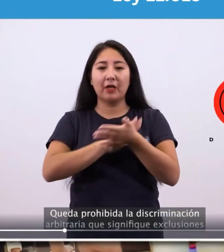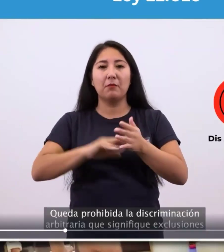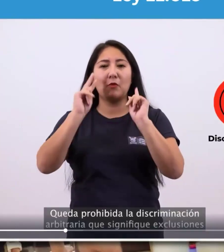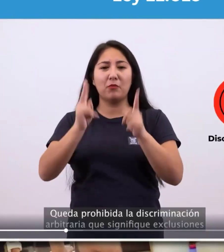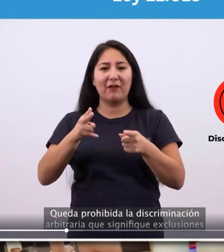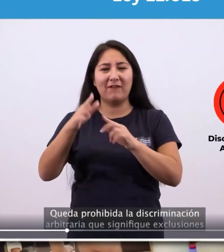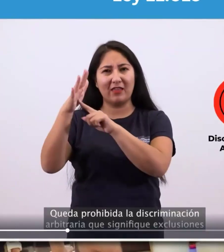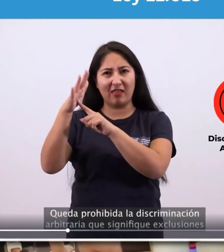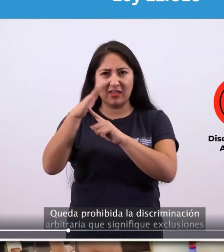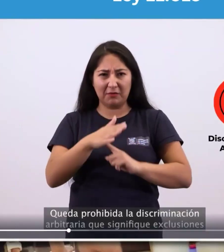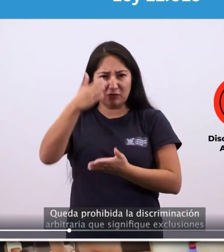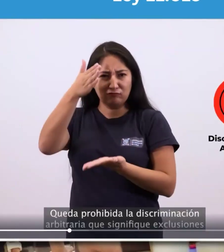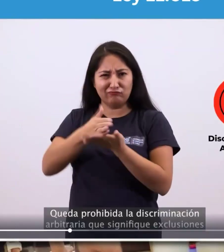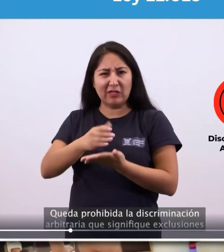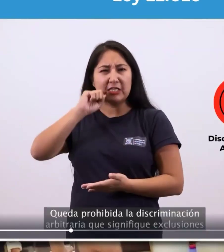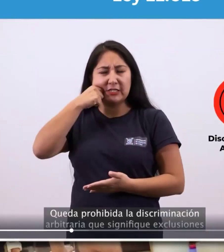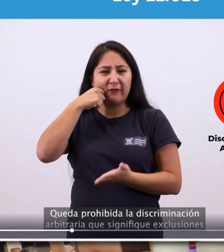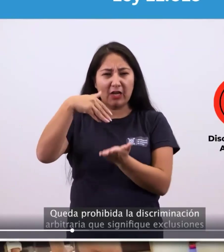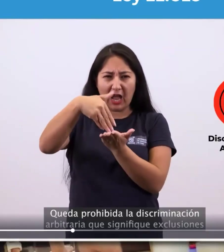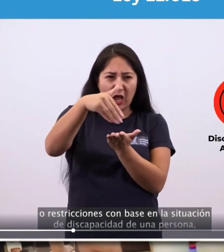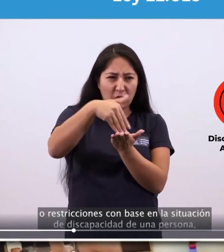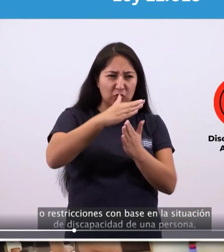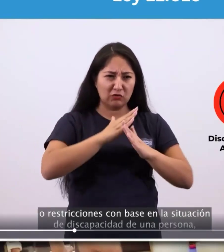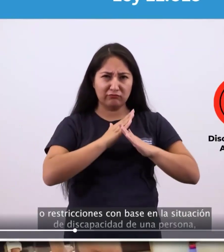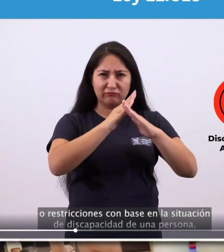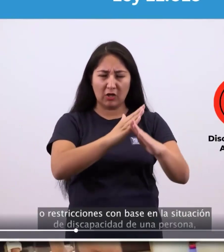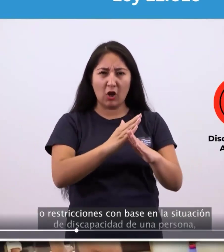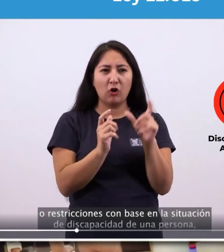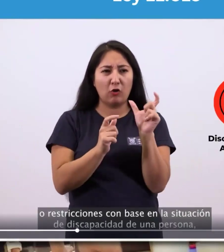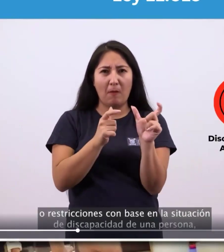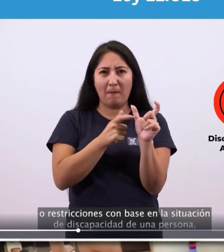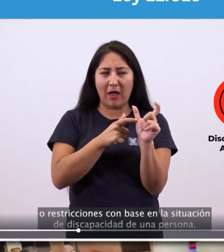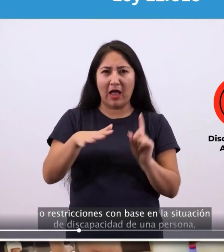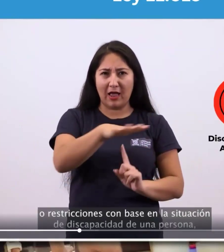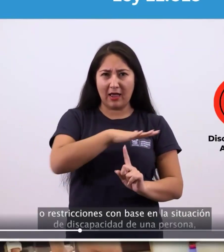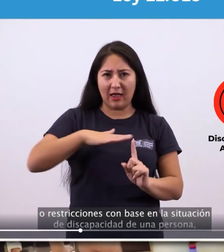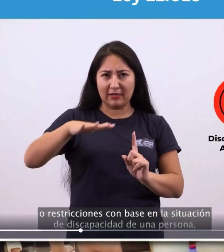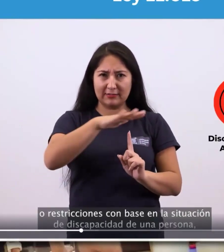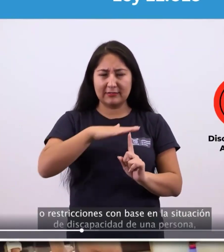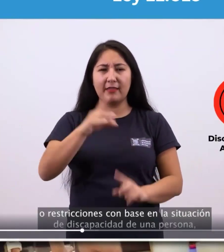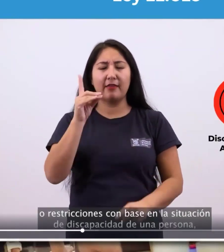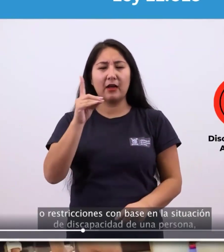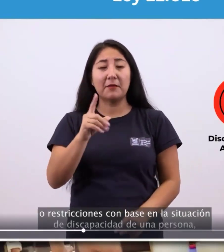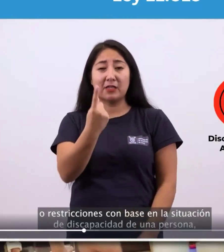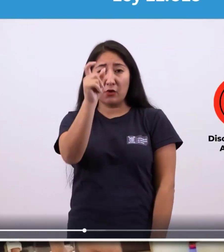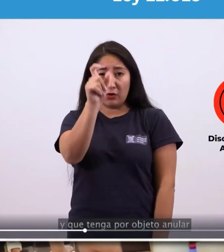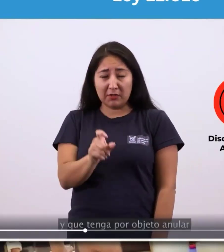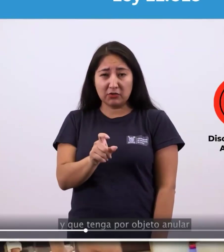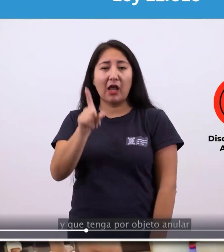prohibida la discriminación arbitraria que signifique exclusiones o restricciones con base en la situación de discapacidad de una persona y que tenga